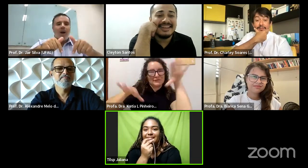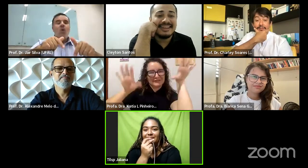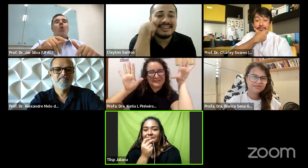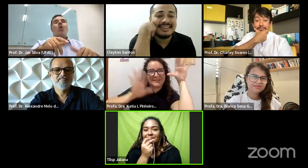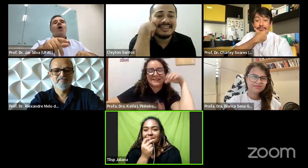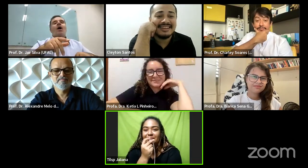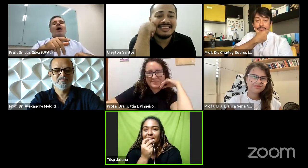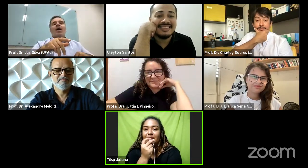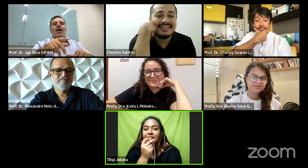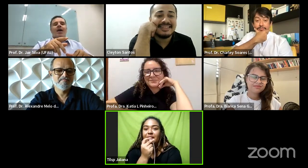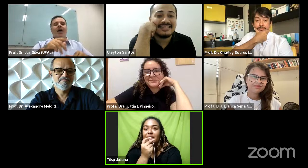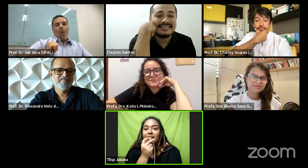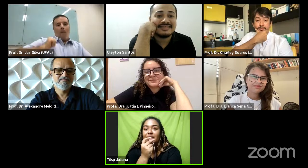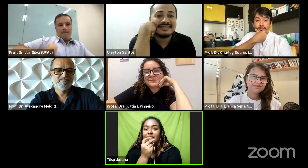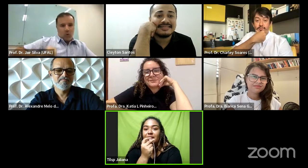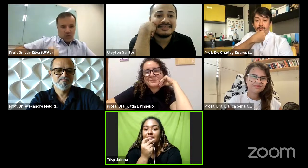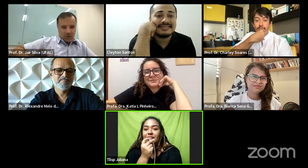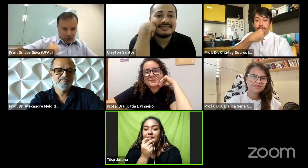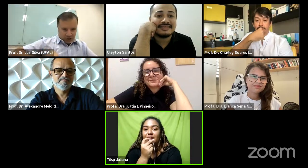Peraí.